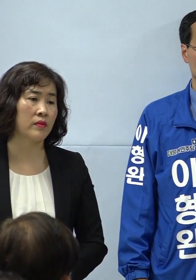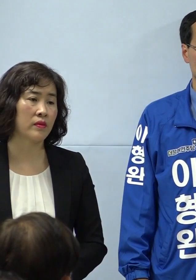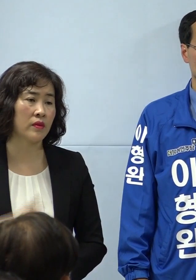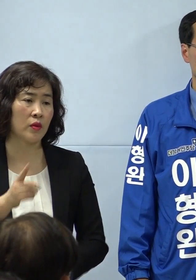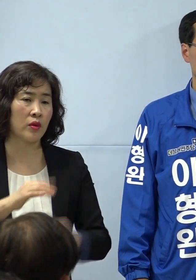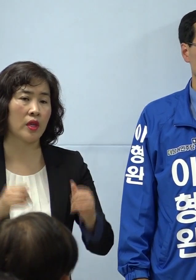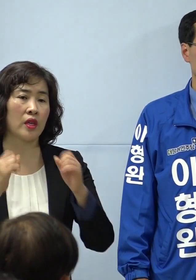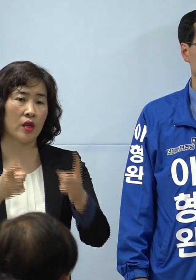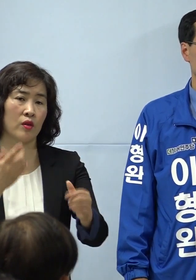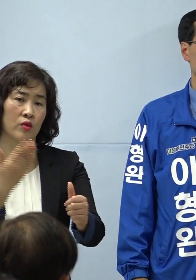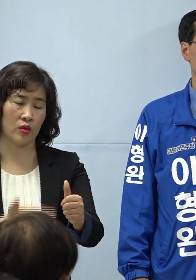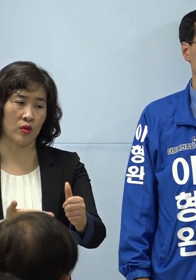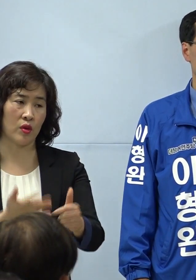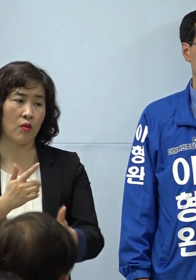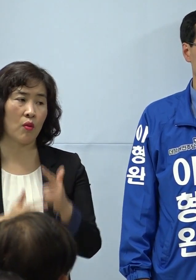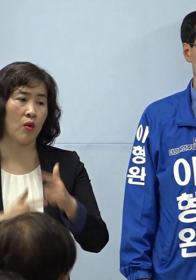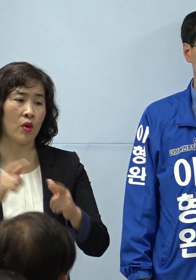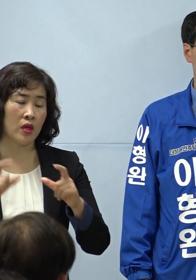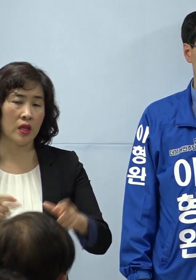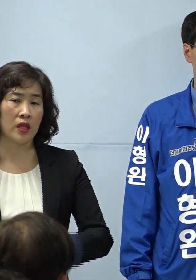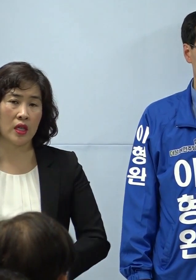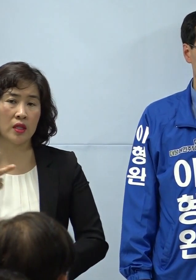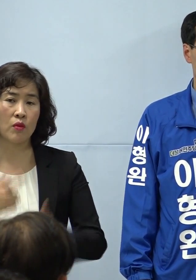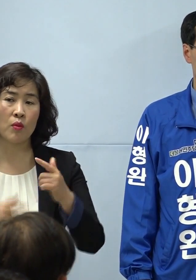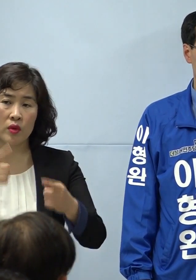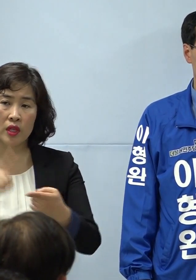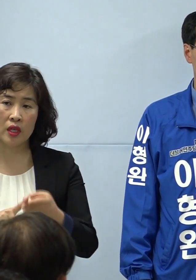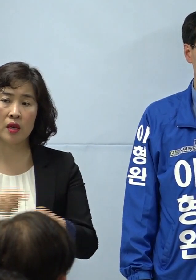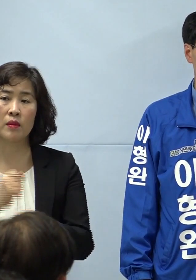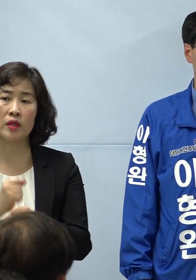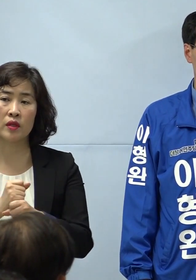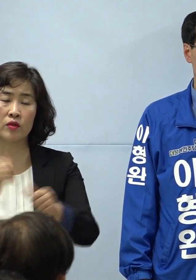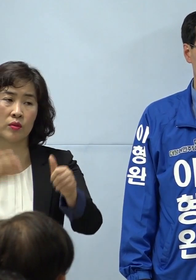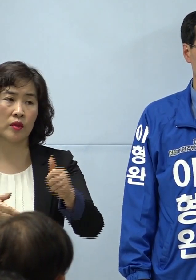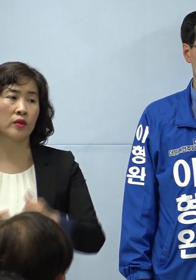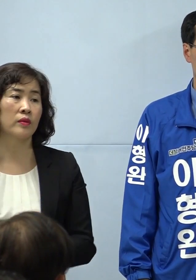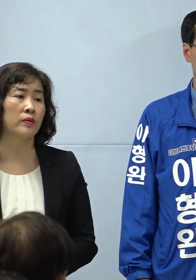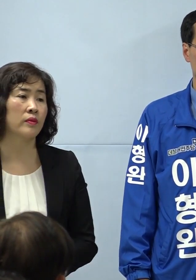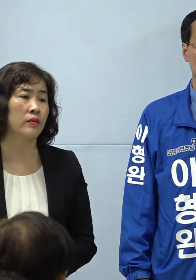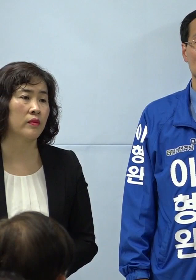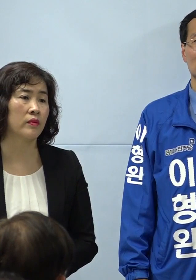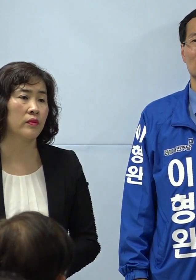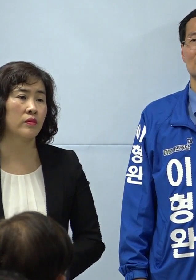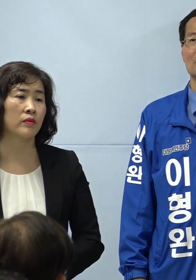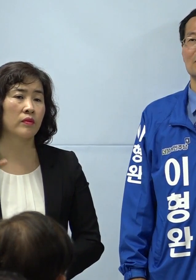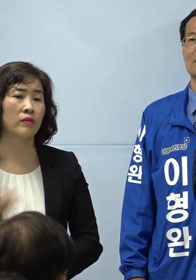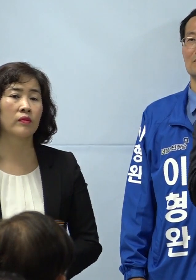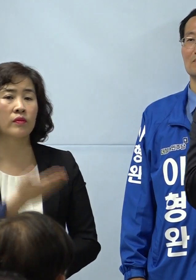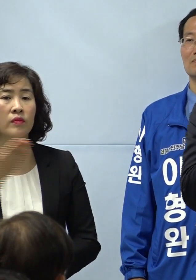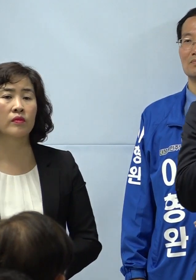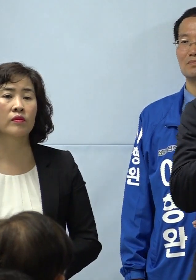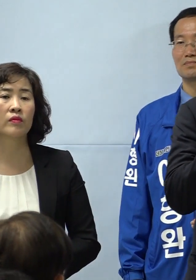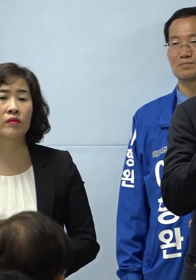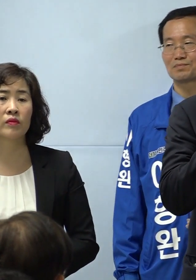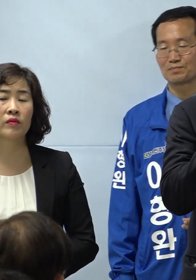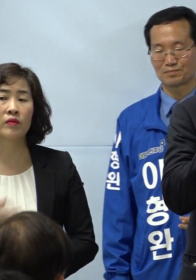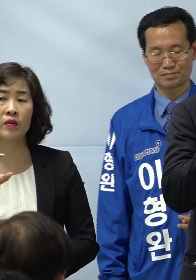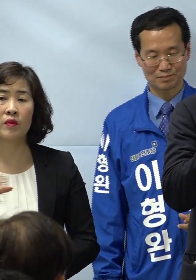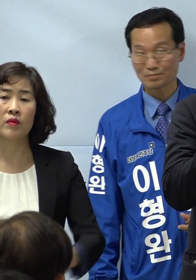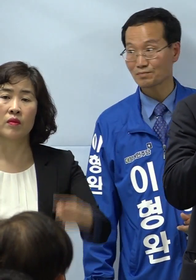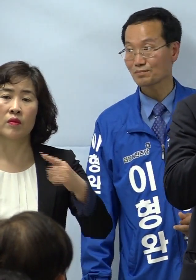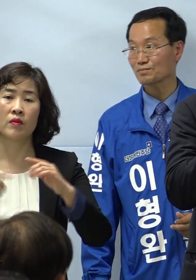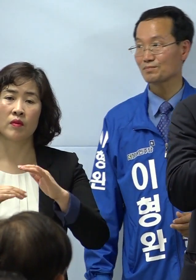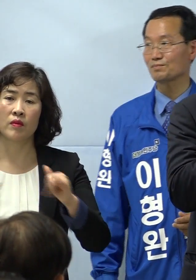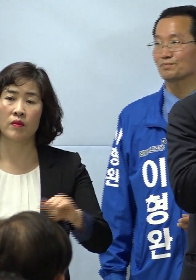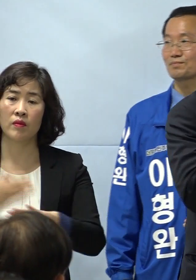기회를 줘서 우리 목포가 다시 한번 목포답게 여러분들 만들어질 거라고요. 다시 한번 여러분께서 이곳에 참석해 주신